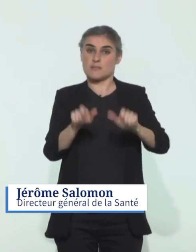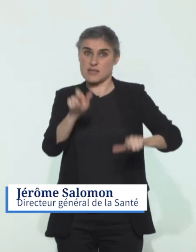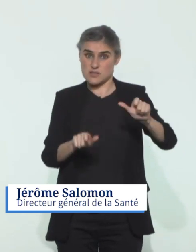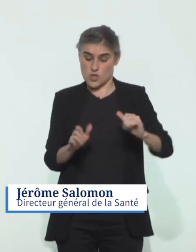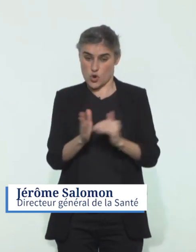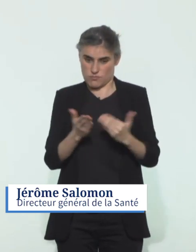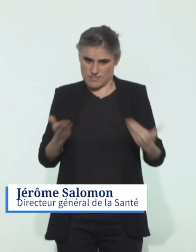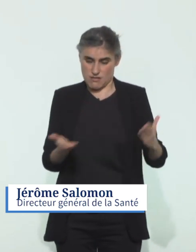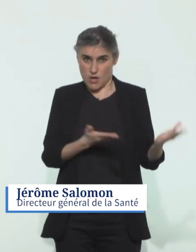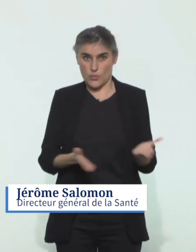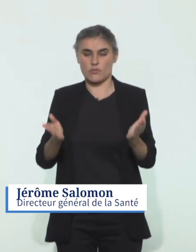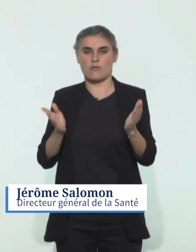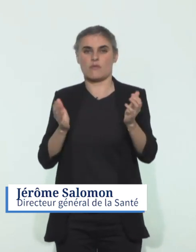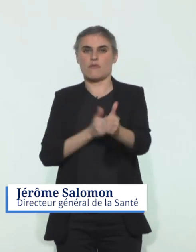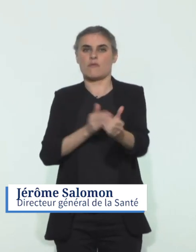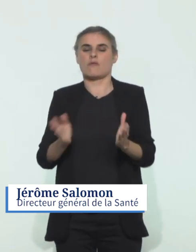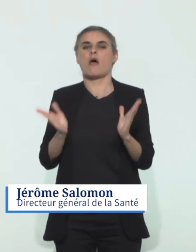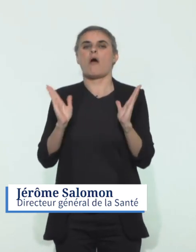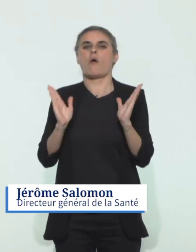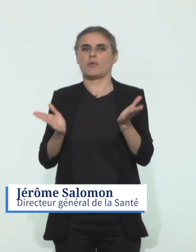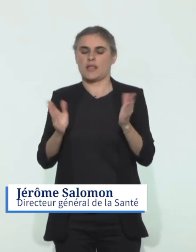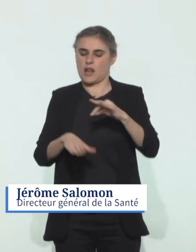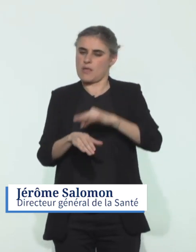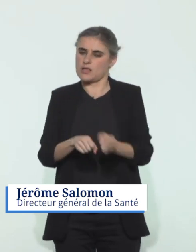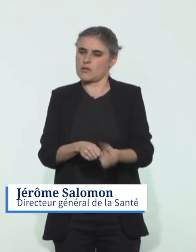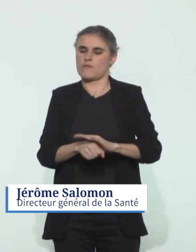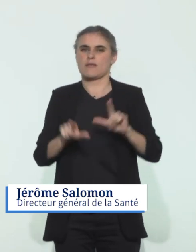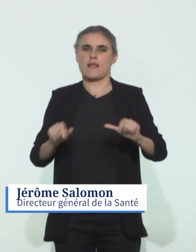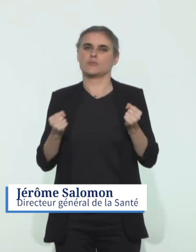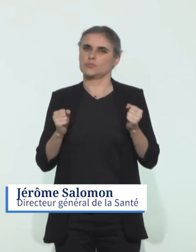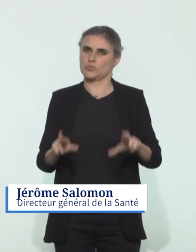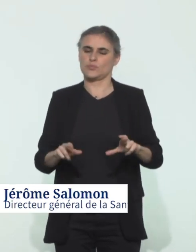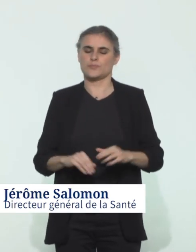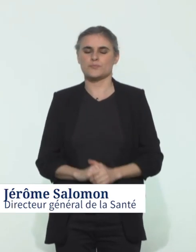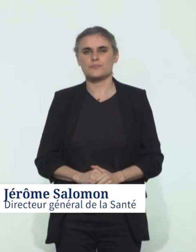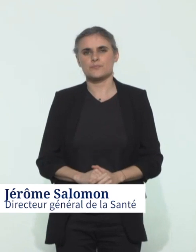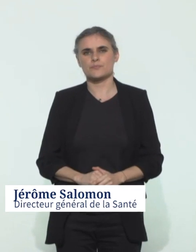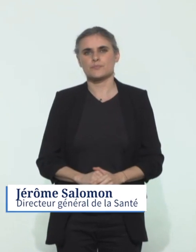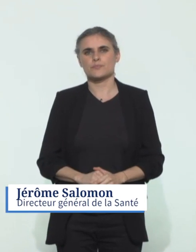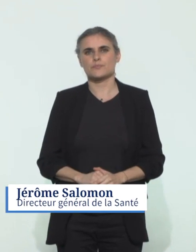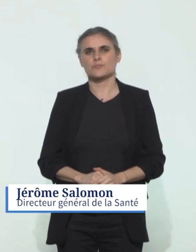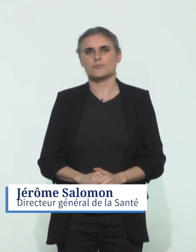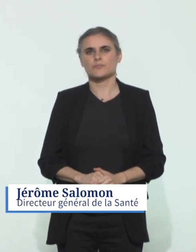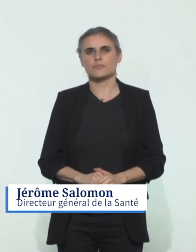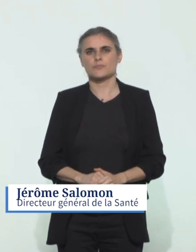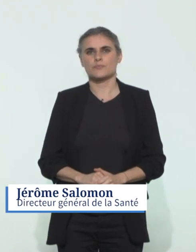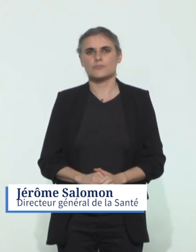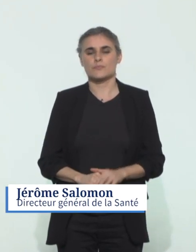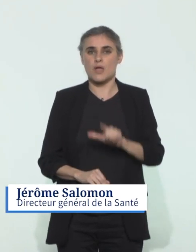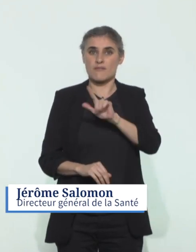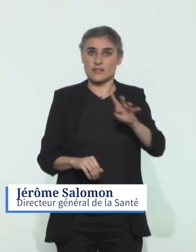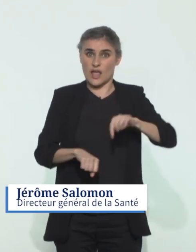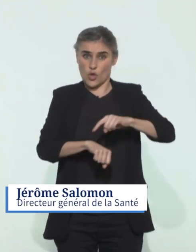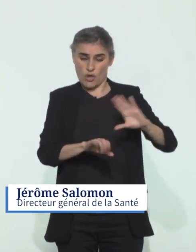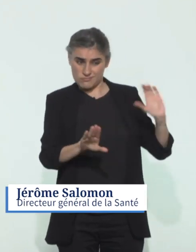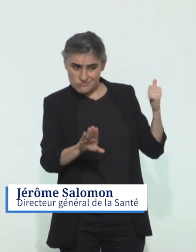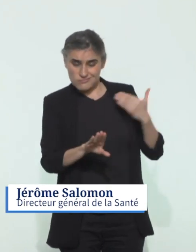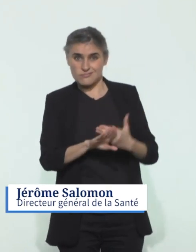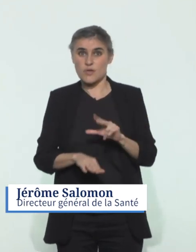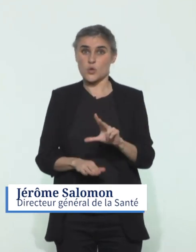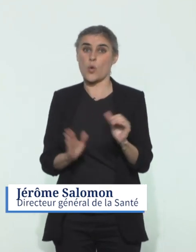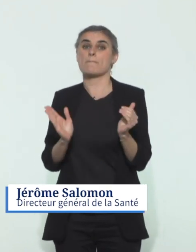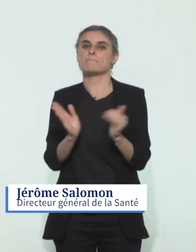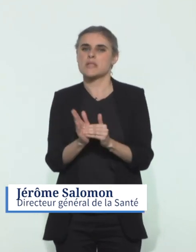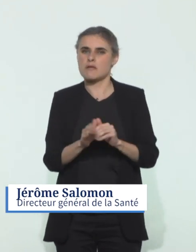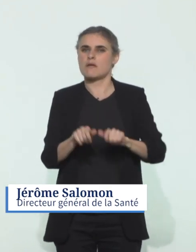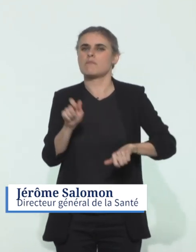encore hospitalisées pour une infection Covid-19. En 24 heures, ce sont près de 3000